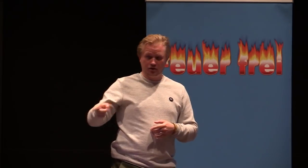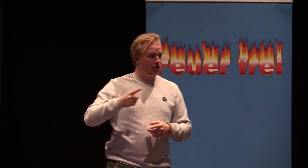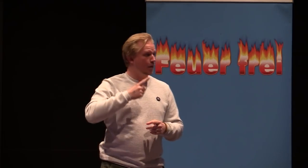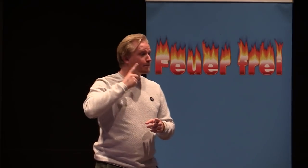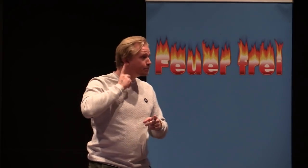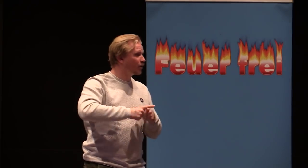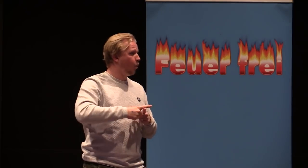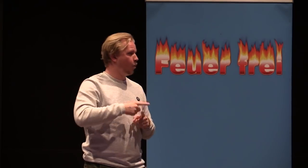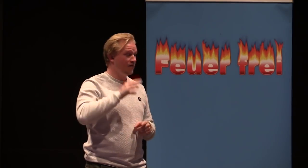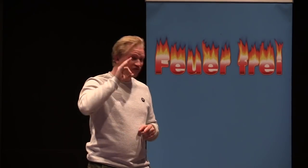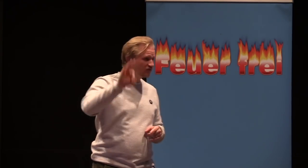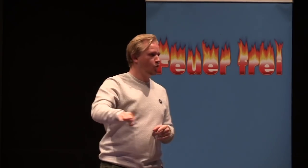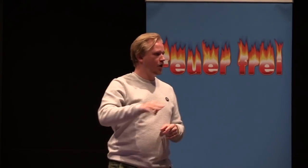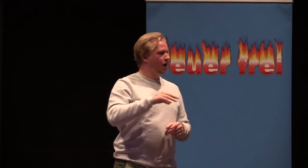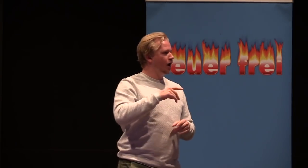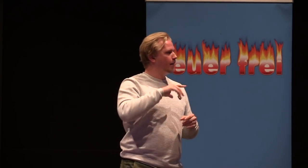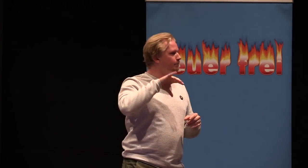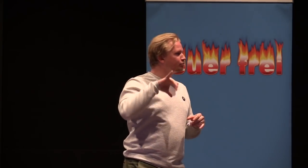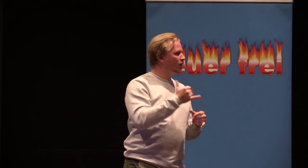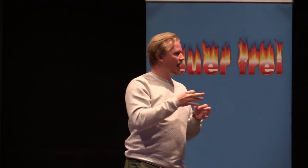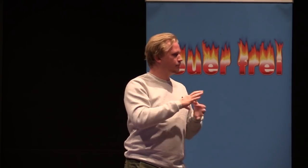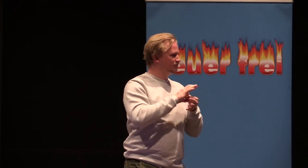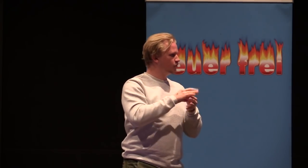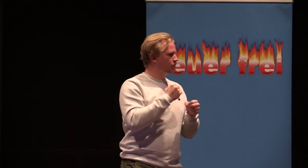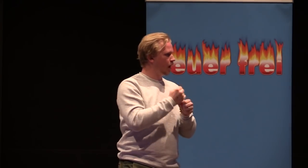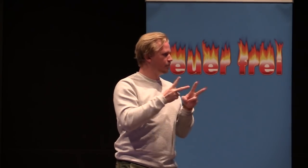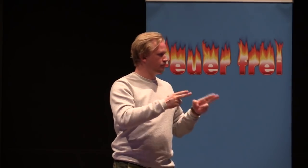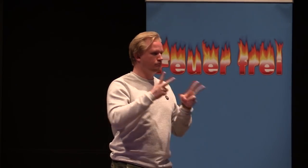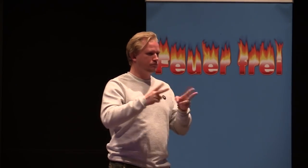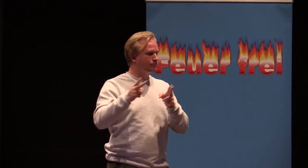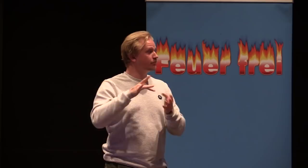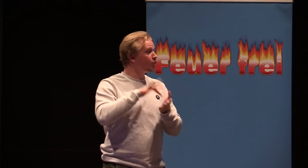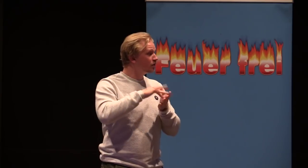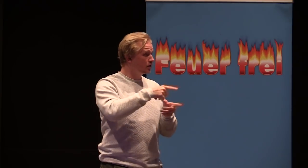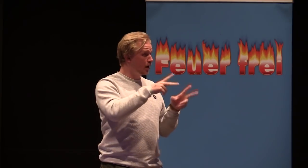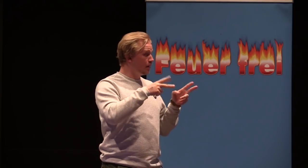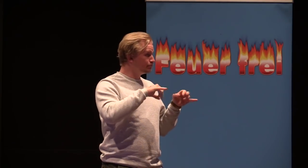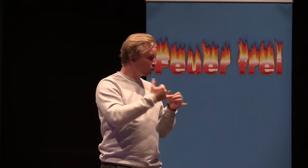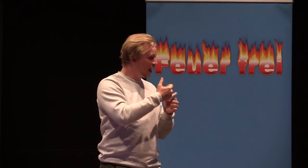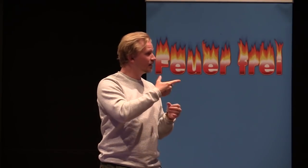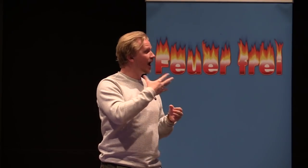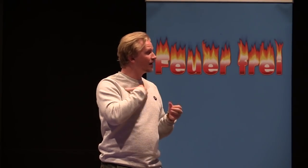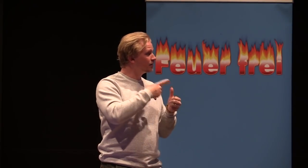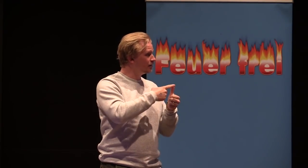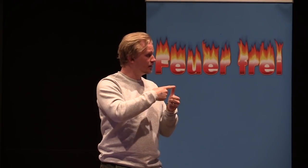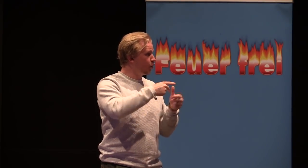was bekommen wir dafür zurück? Und dann frage ich mich natürlich auf der nächsthöheren Instanz, auf Landesebene, was passiert da genau?